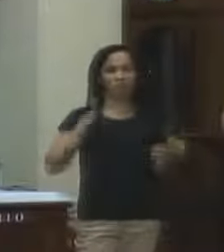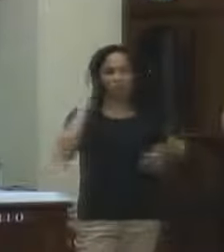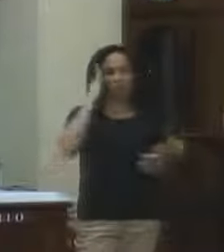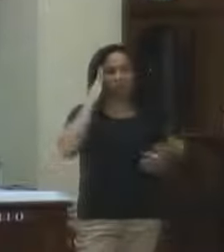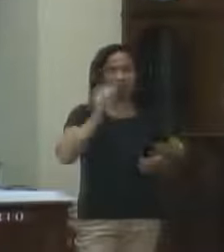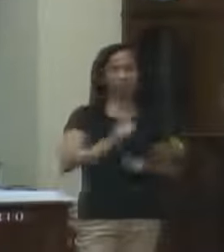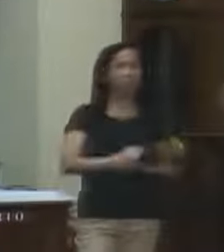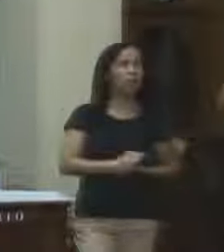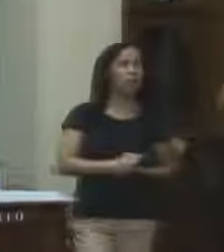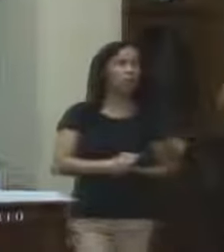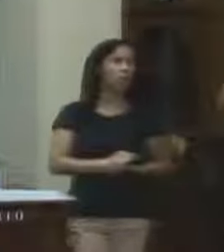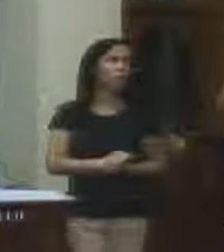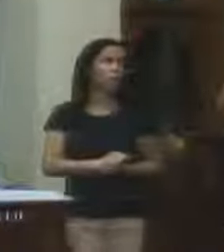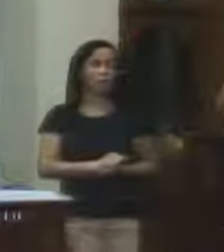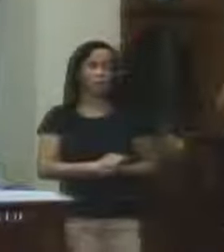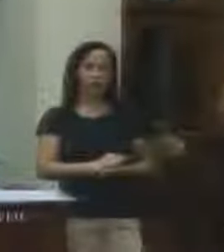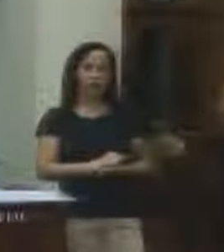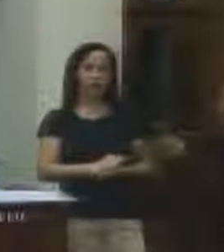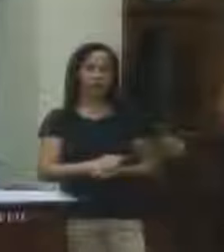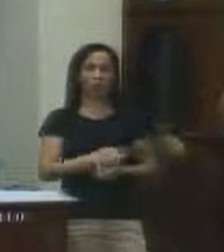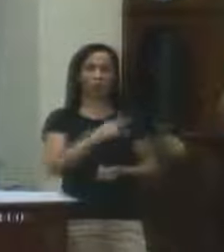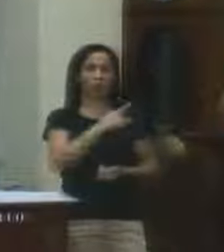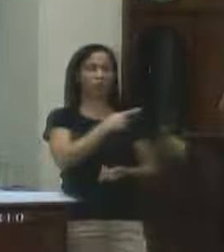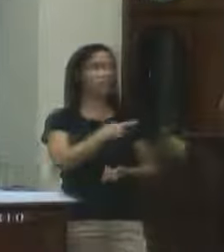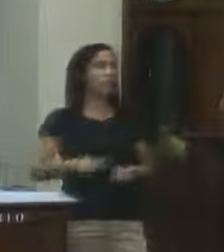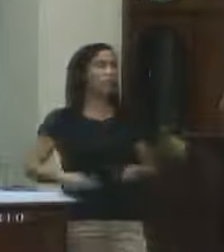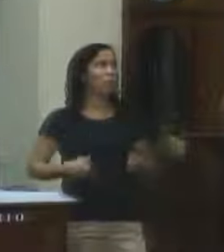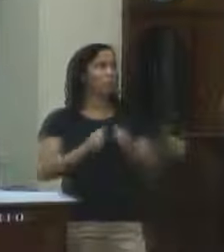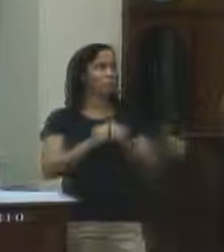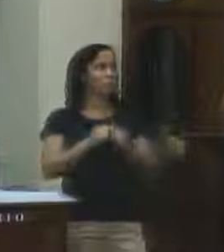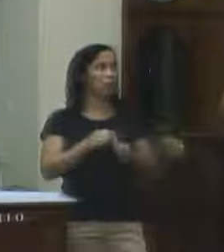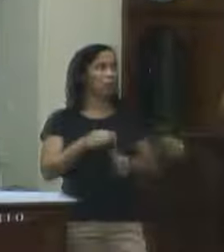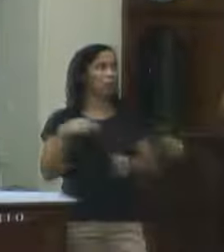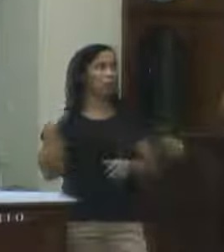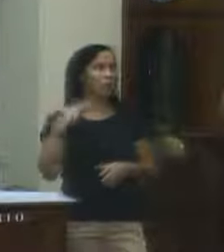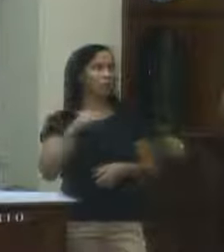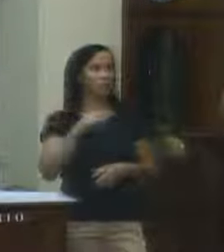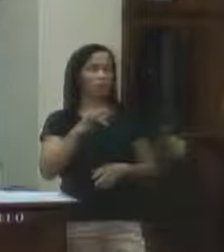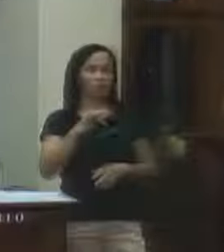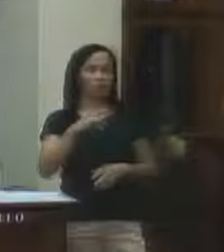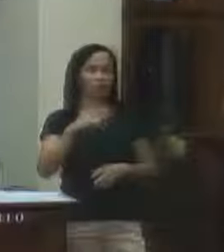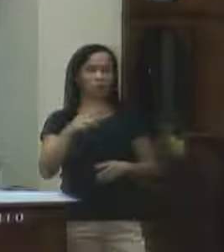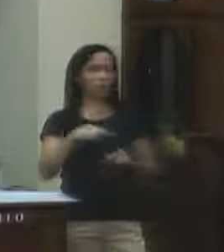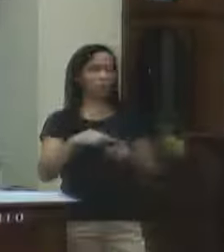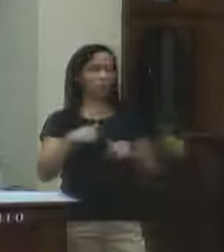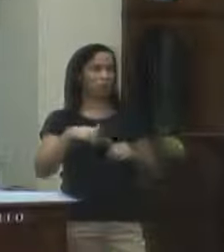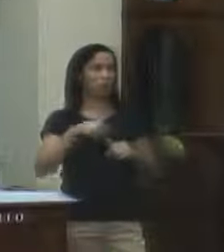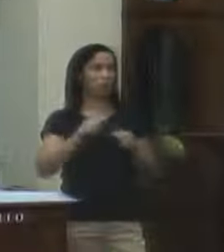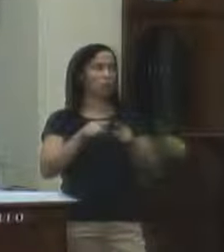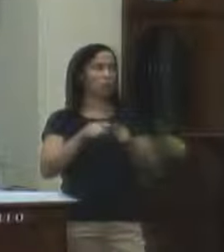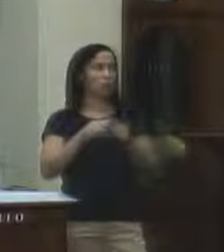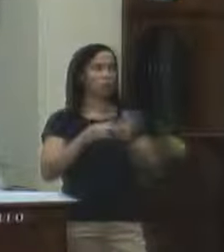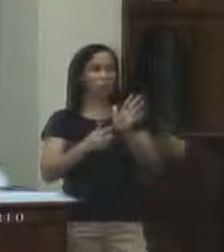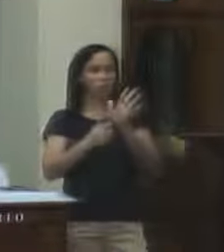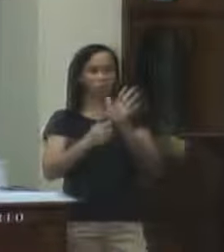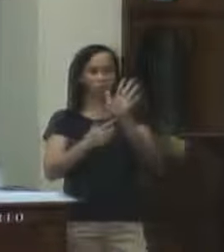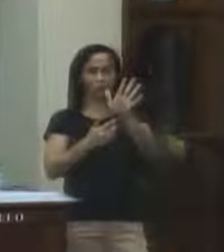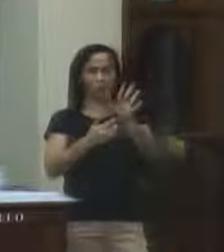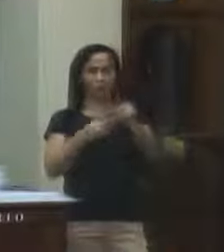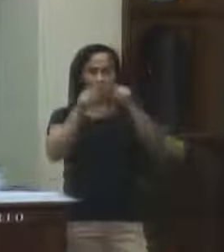existência do decreto. O presidente da Critur, junto com o vereador Vitinho, foi em cada estabelecimento, entregou